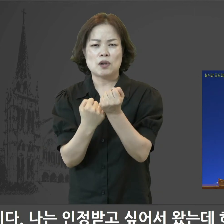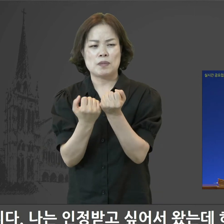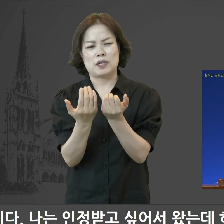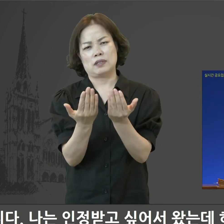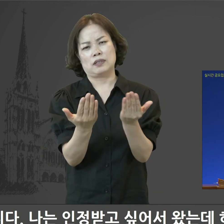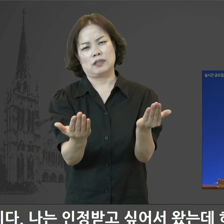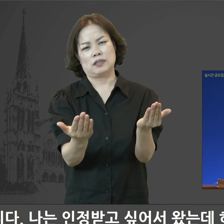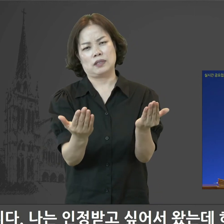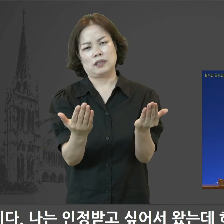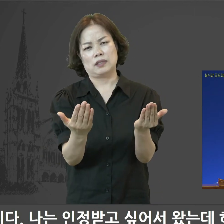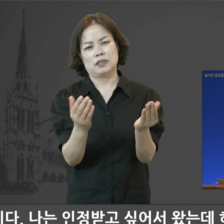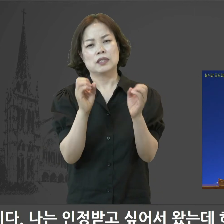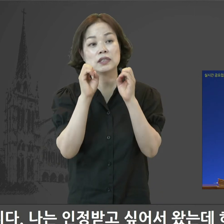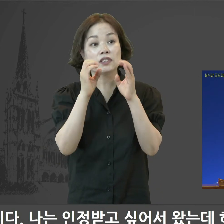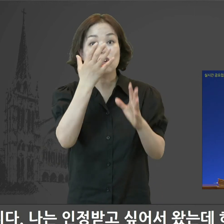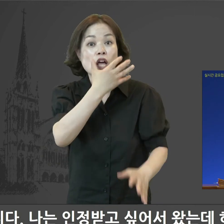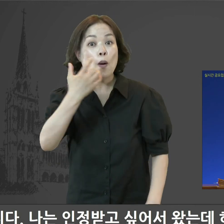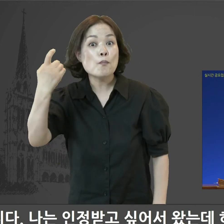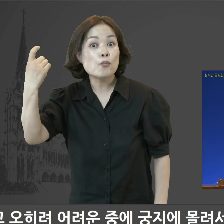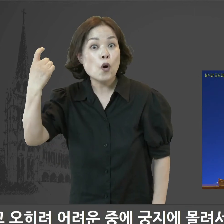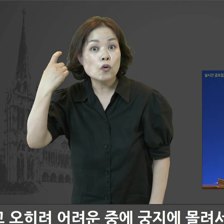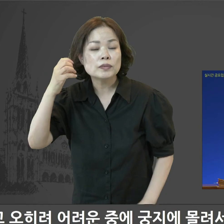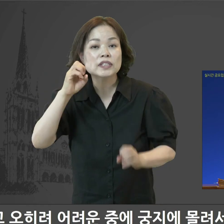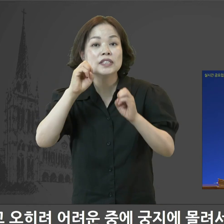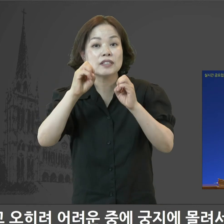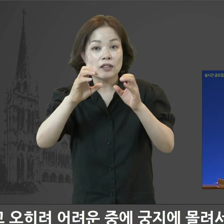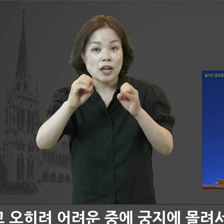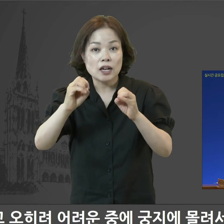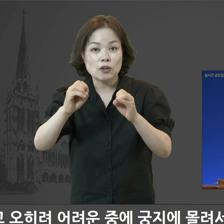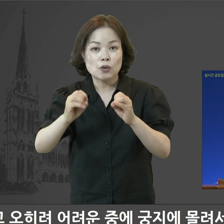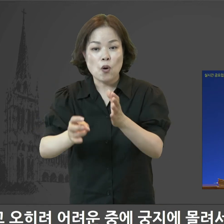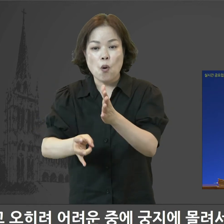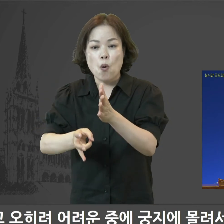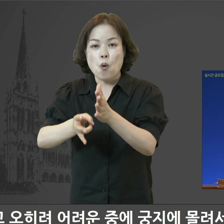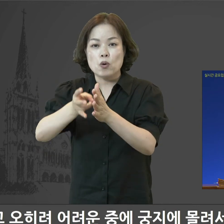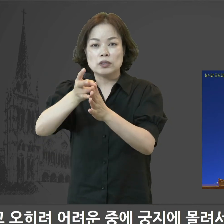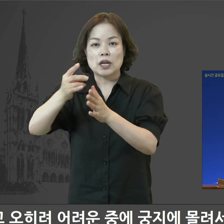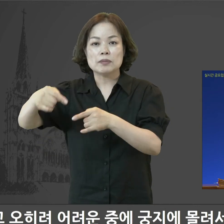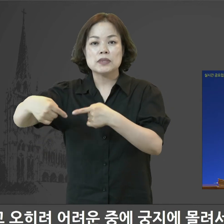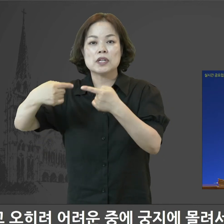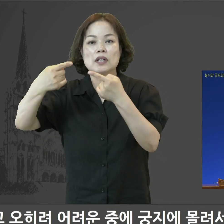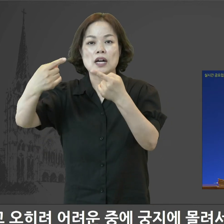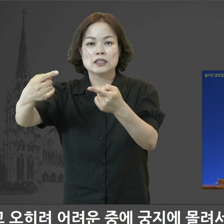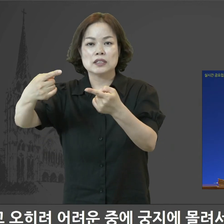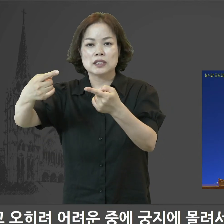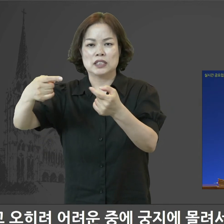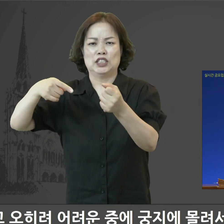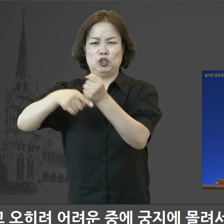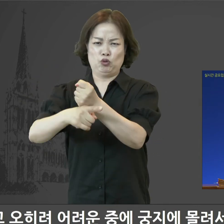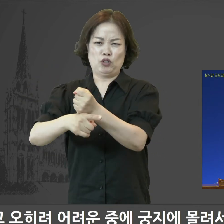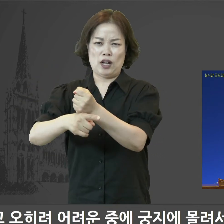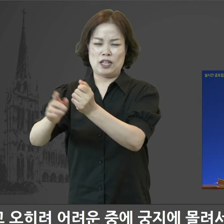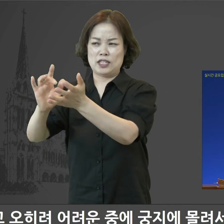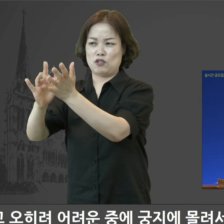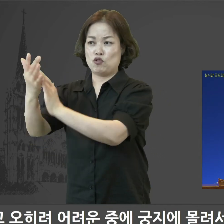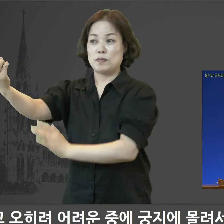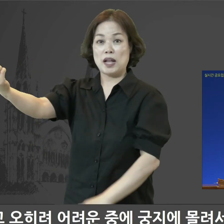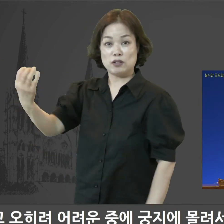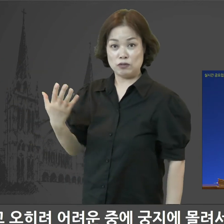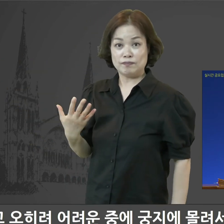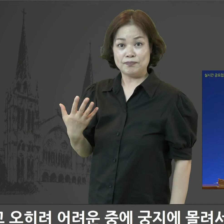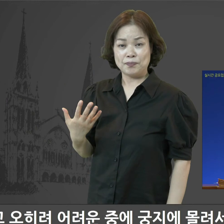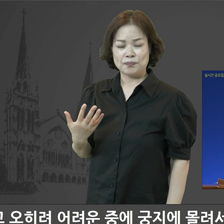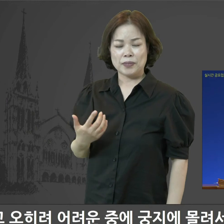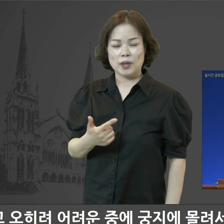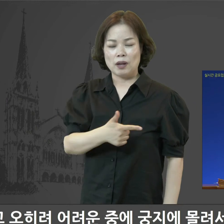설명하면서 전한 그 복음 전하라고 예루살렘까지 올려보냈다, 이렇게 알려주신 거예요. 야,